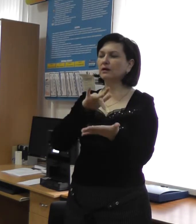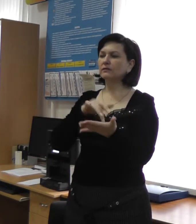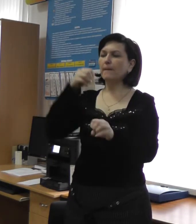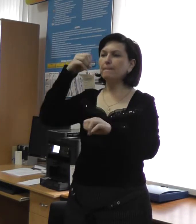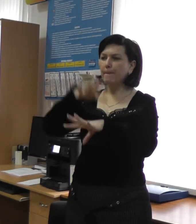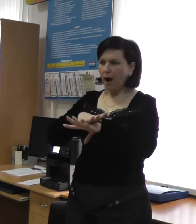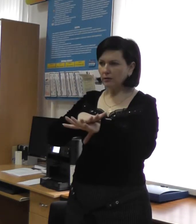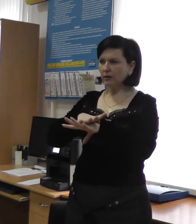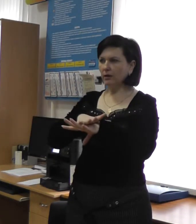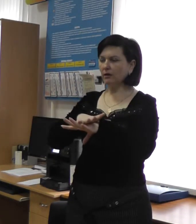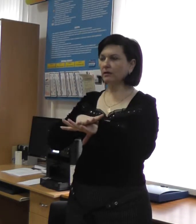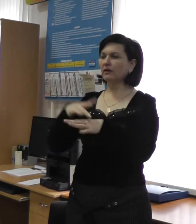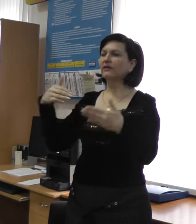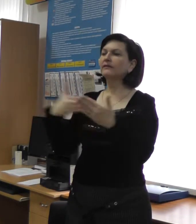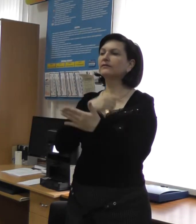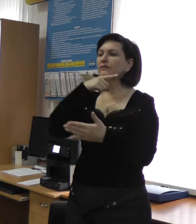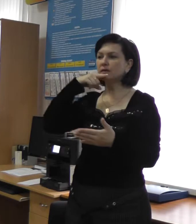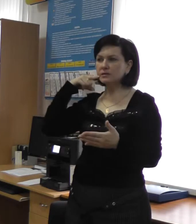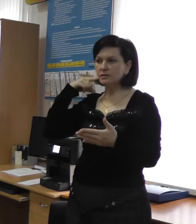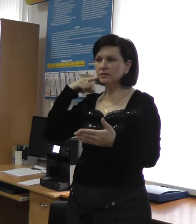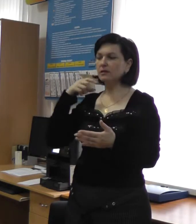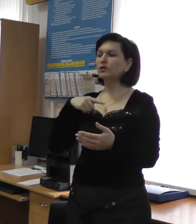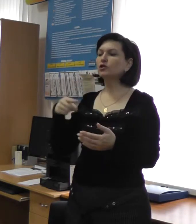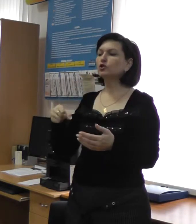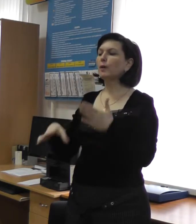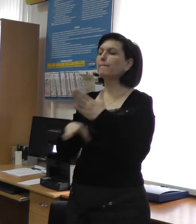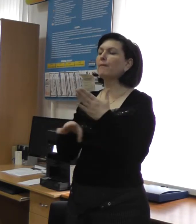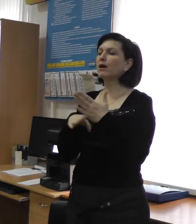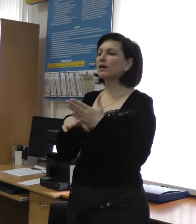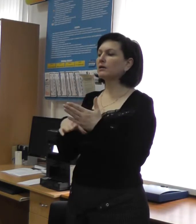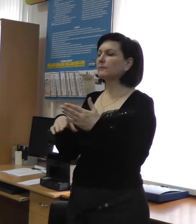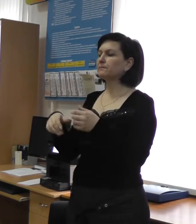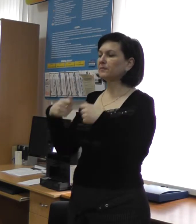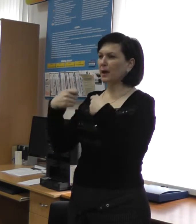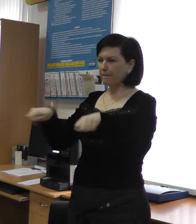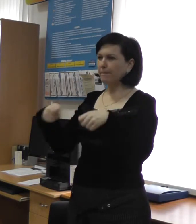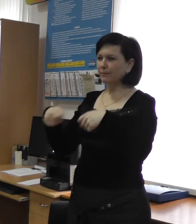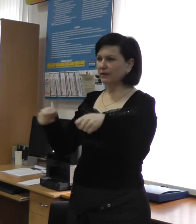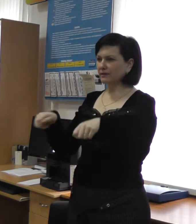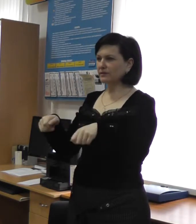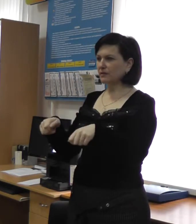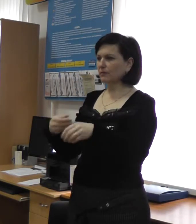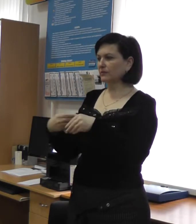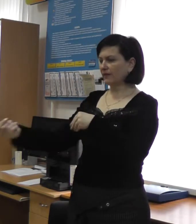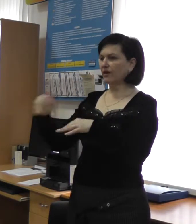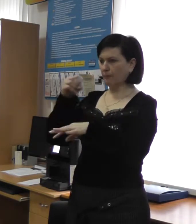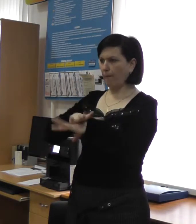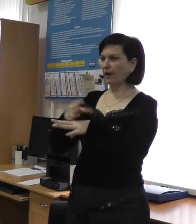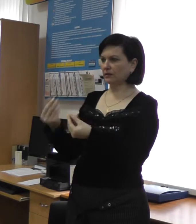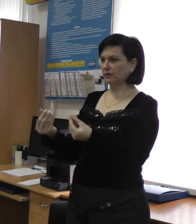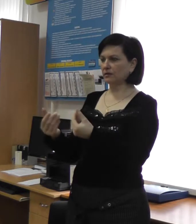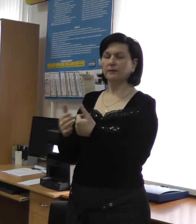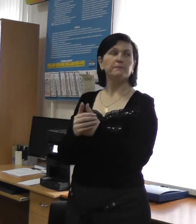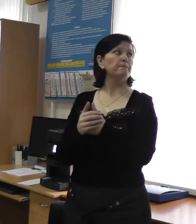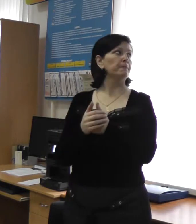для поддержки средних и мелких предпринимателей. И вот, в марте 1887 года